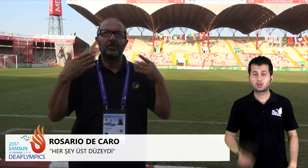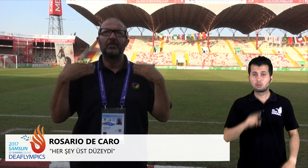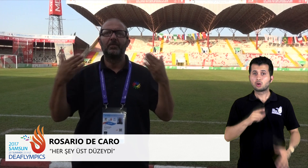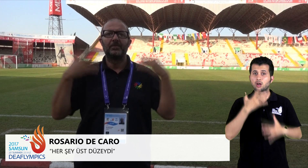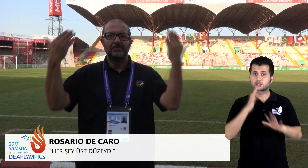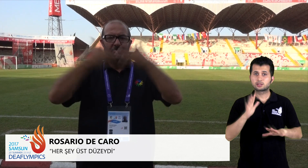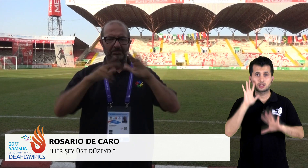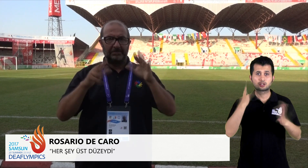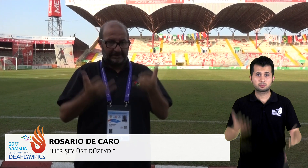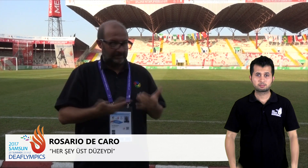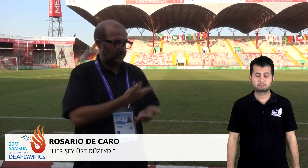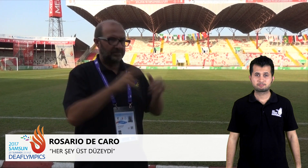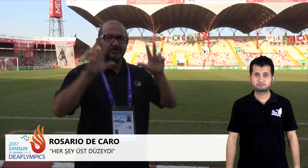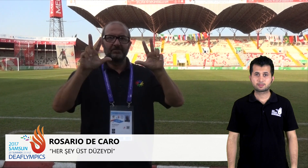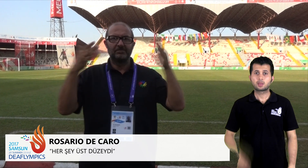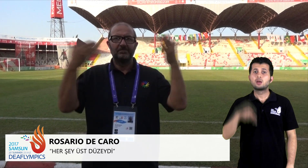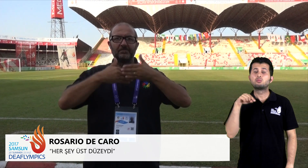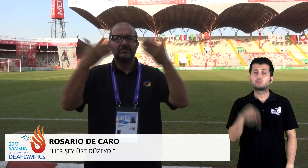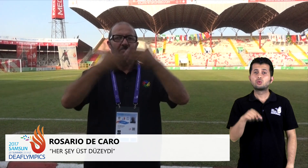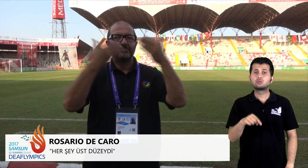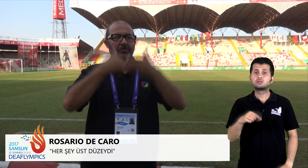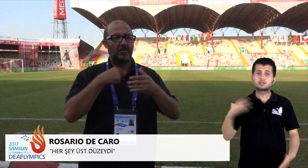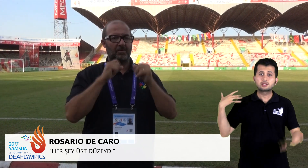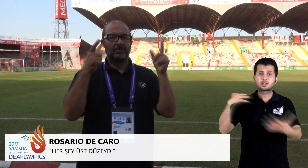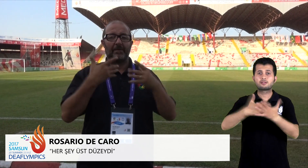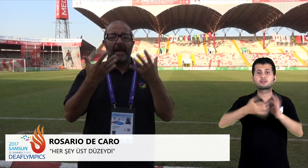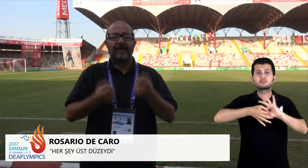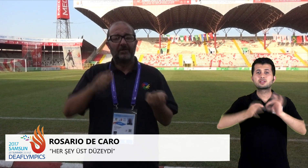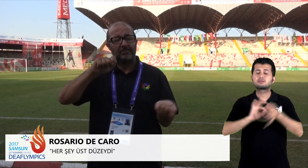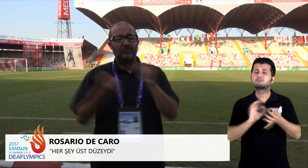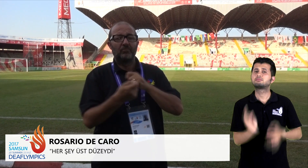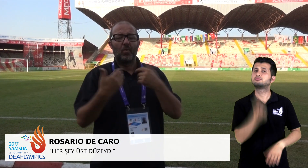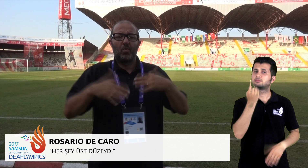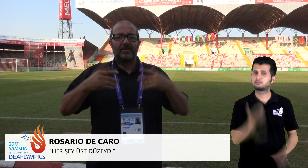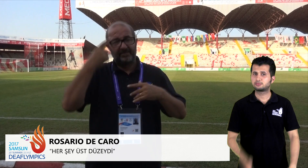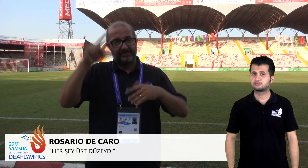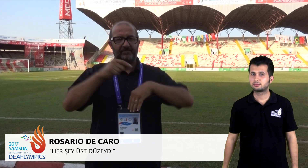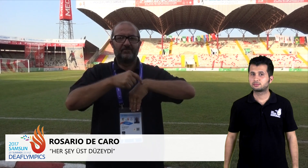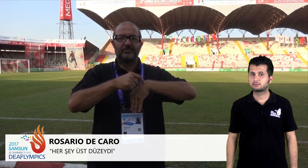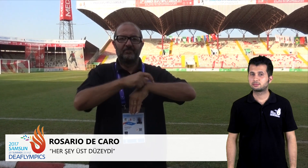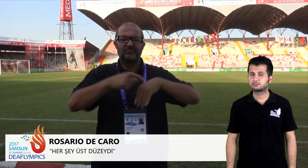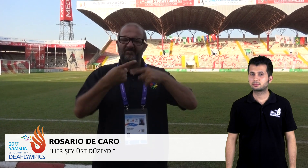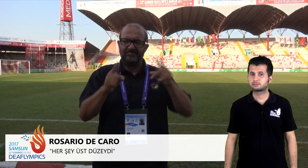Bunu açıkçası çok şaşırdım. Bu hadise Deaflympics tarihinde daha önce hiç görülmemişti.